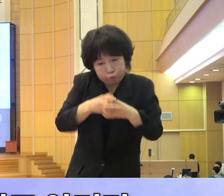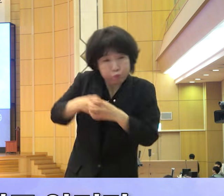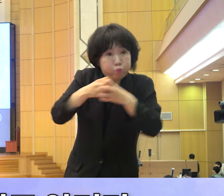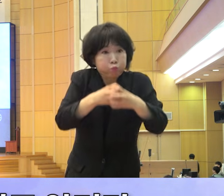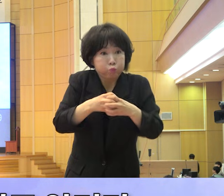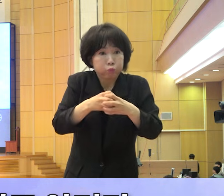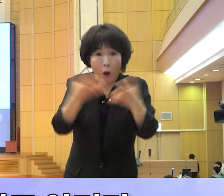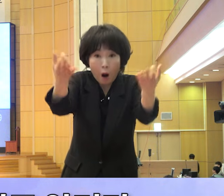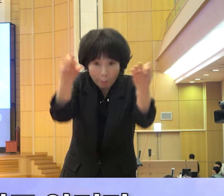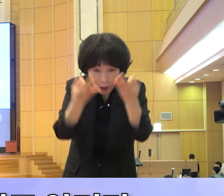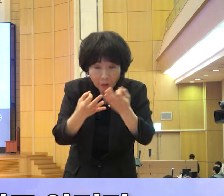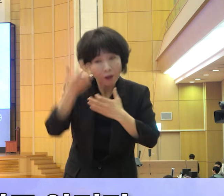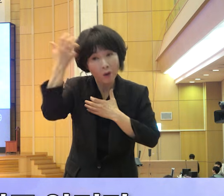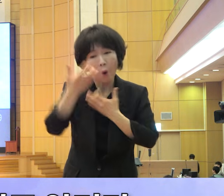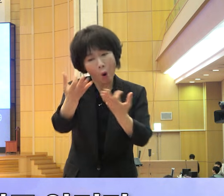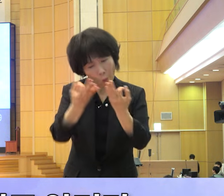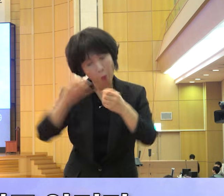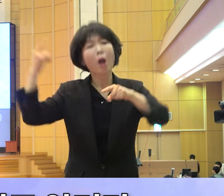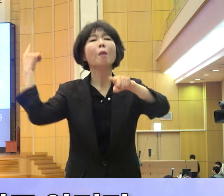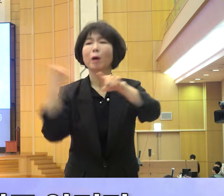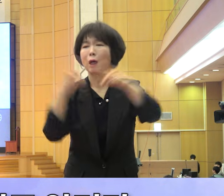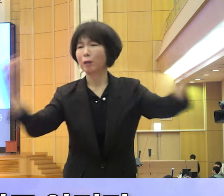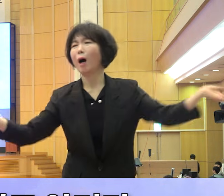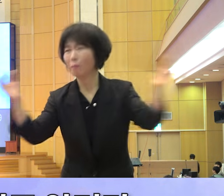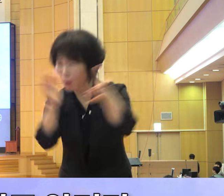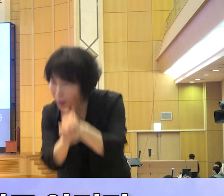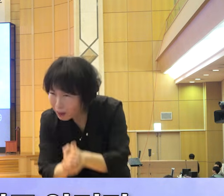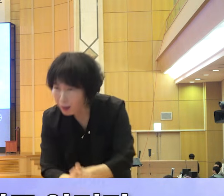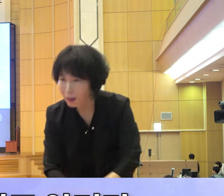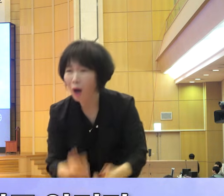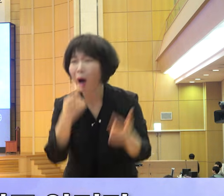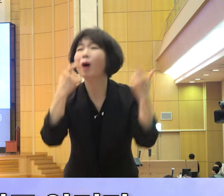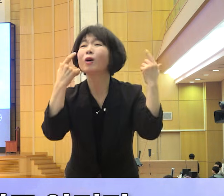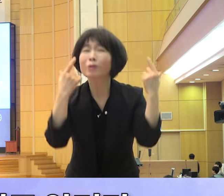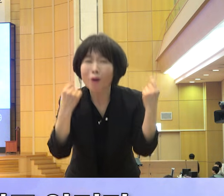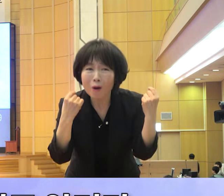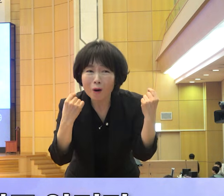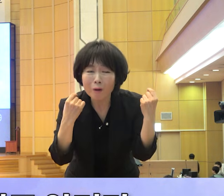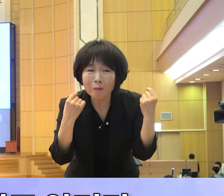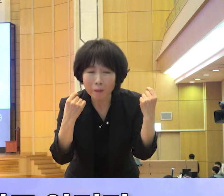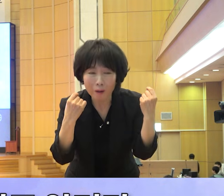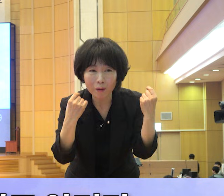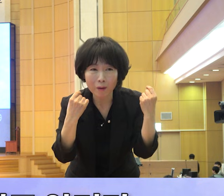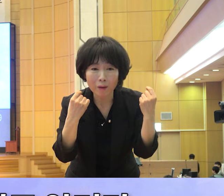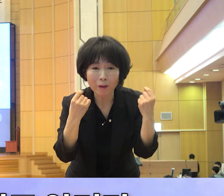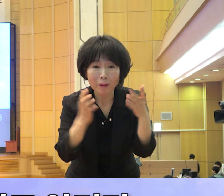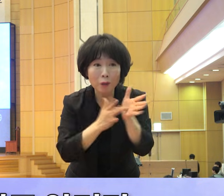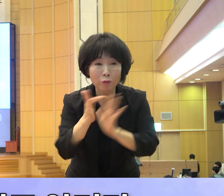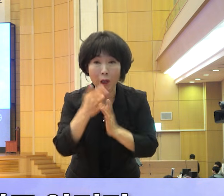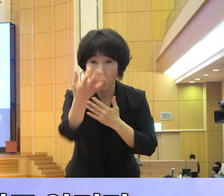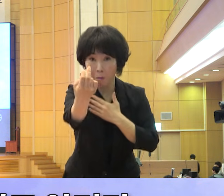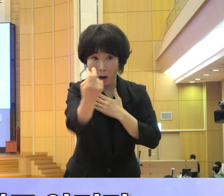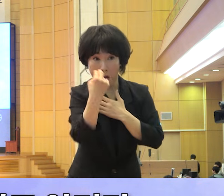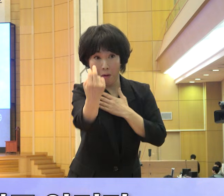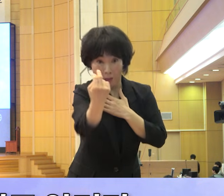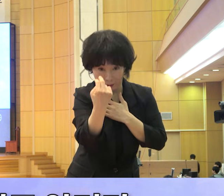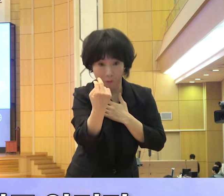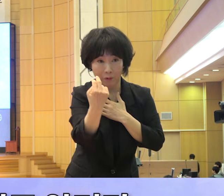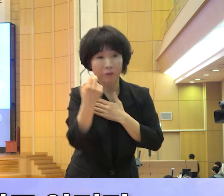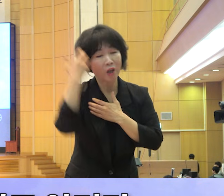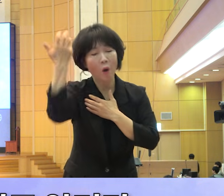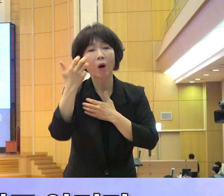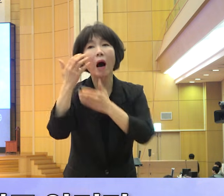영혼이 있는 육체이기 때문에 하나이기 때문에 나를 만났으면 내 속에 이것도 다 만난 거잖아요. 아,